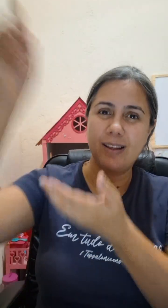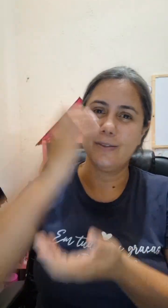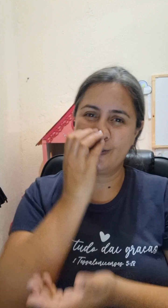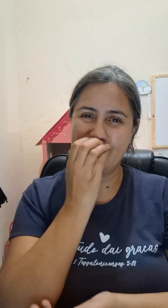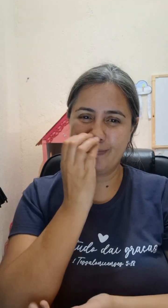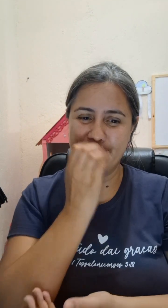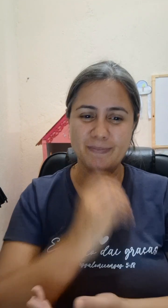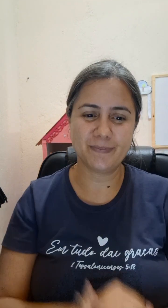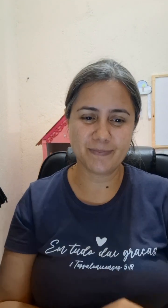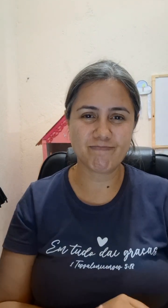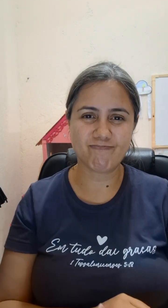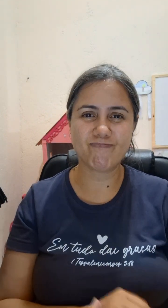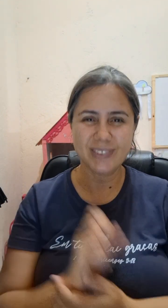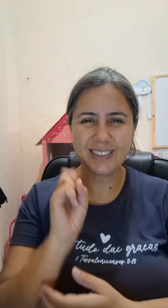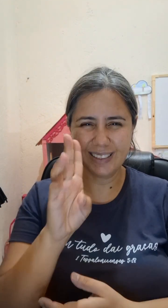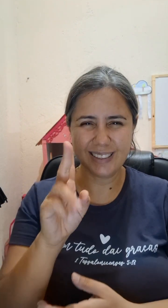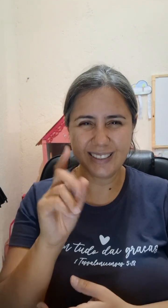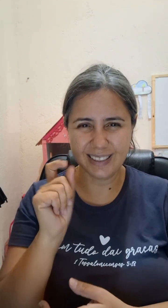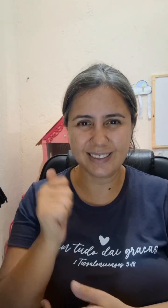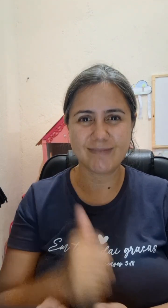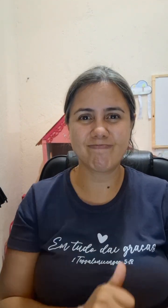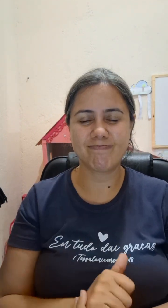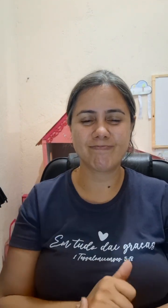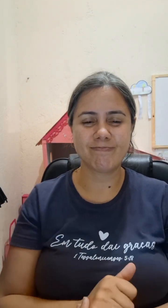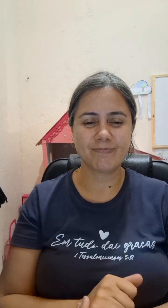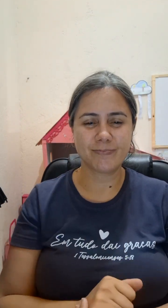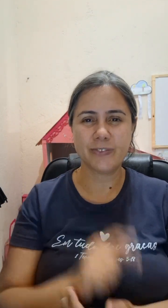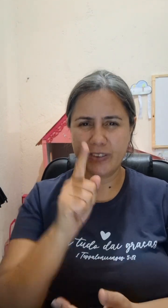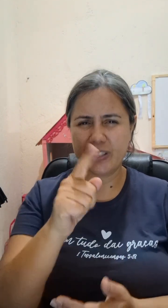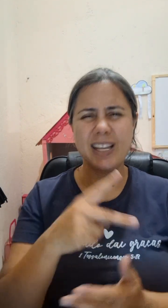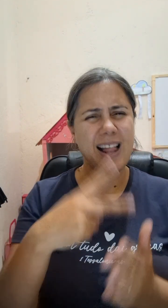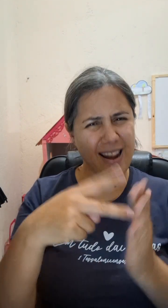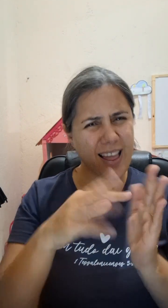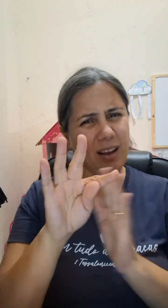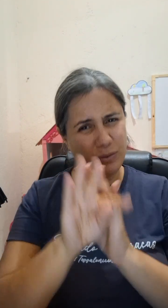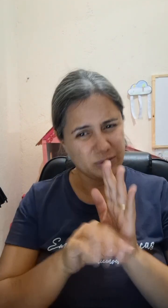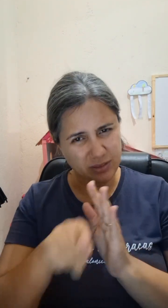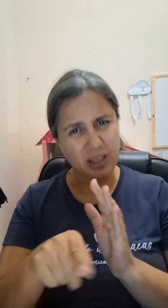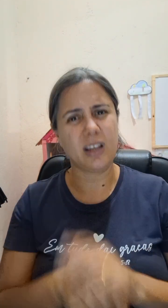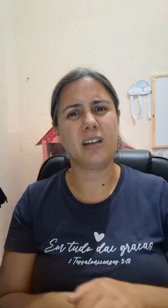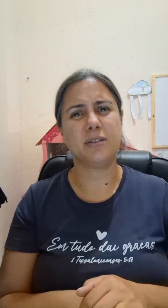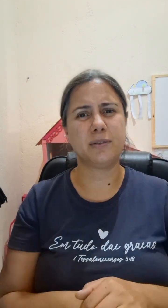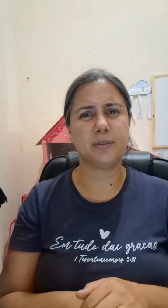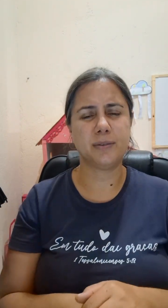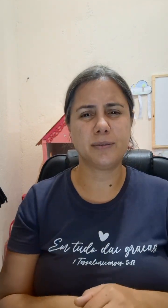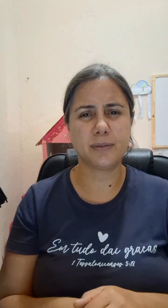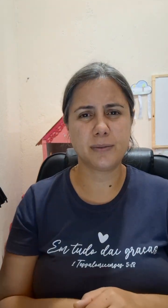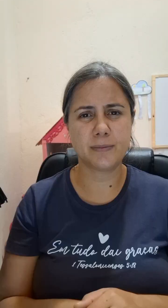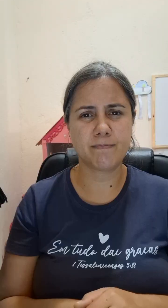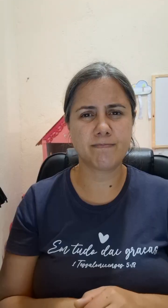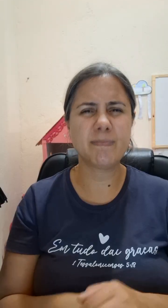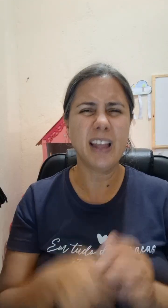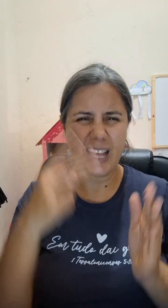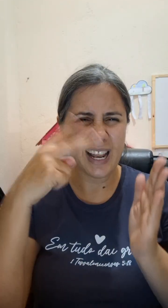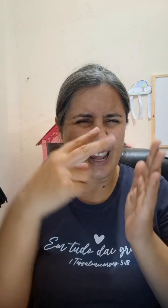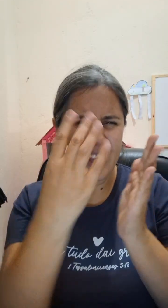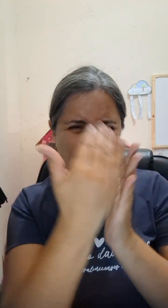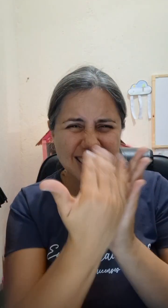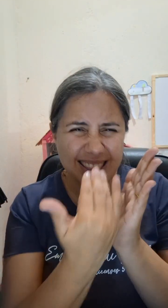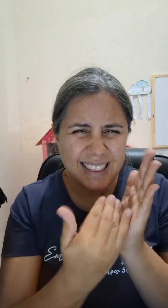por nós, pessoas salvas, e Deus. Ok? Você leia os textos que foram